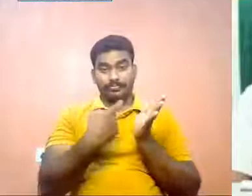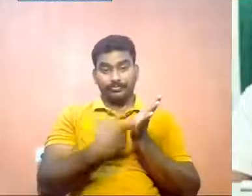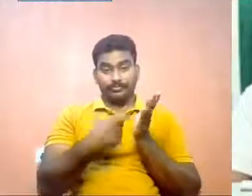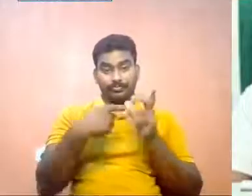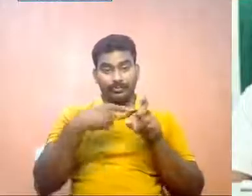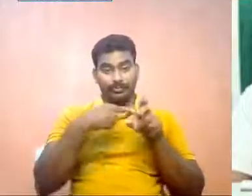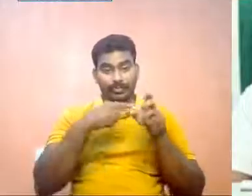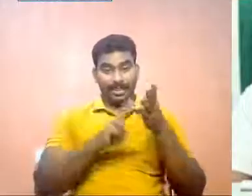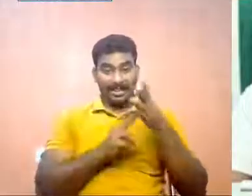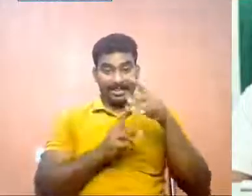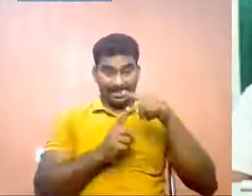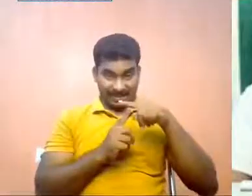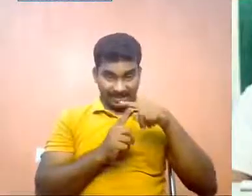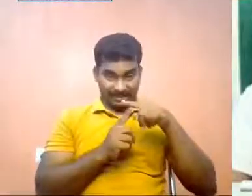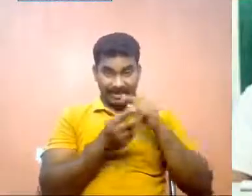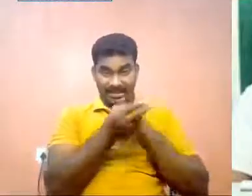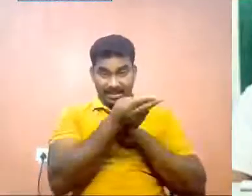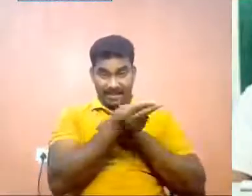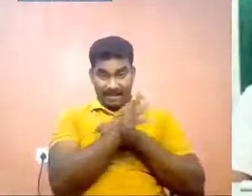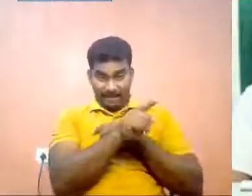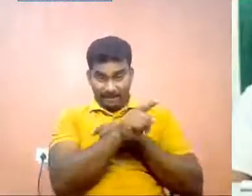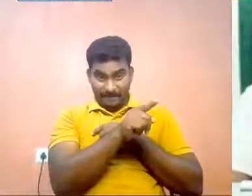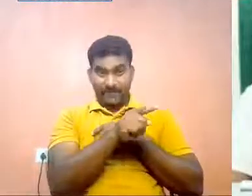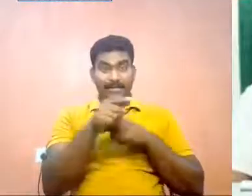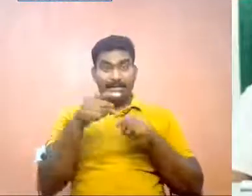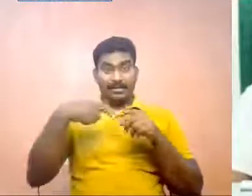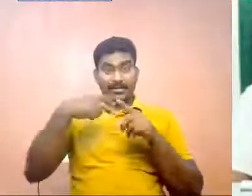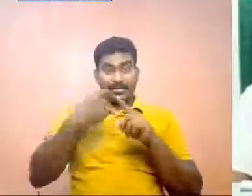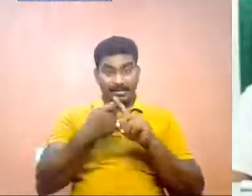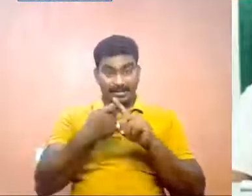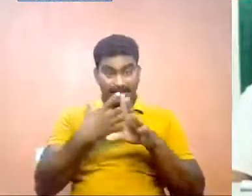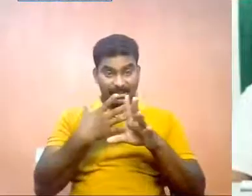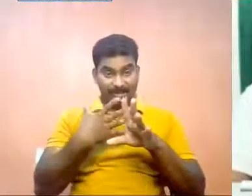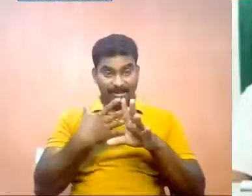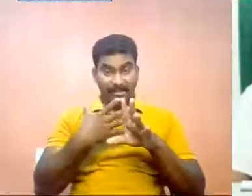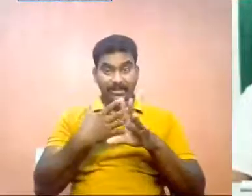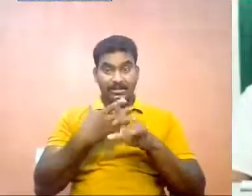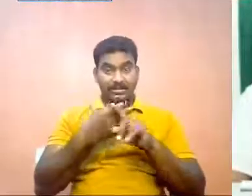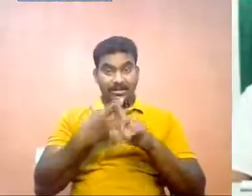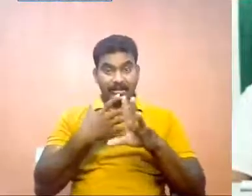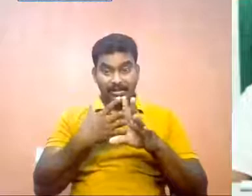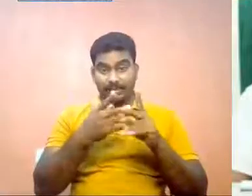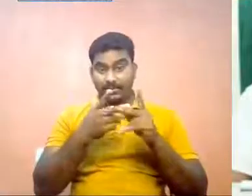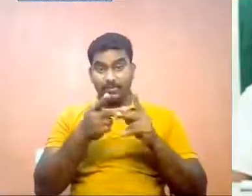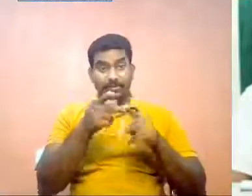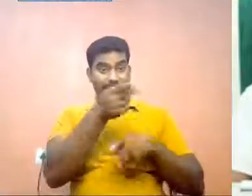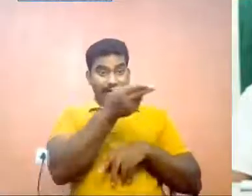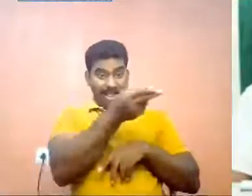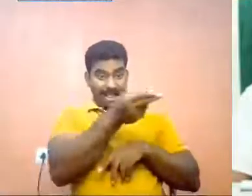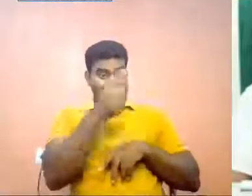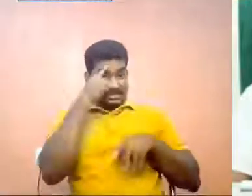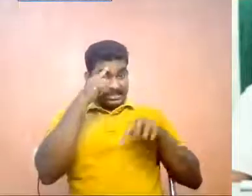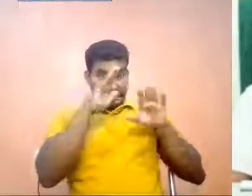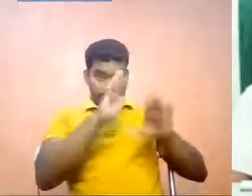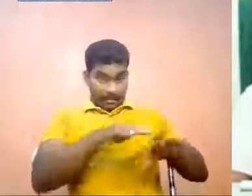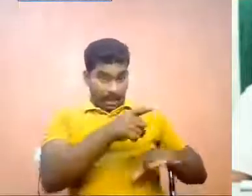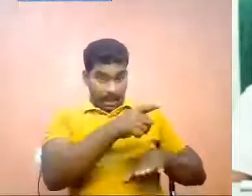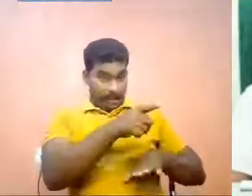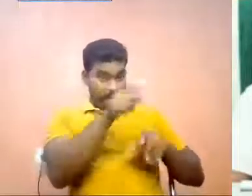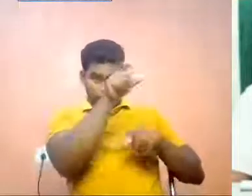ഇപ്പോൾ സംസ്ഥാനത്ത് ഒരു തരത്തിലുള്ള ഒഴിപ്പിക്കലും ഇപ്പോൾ ഉണ്ടാകാൻ